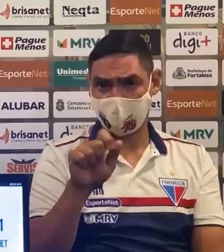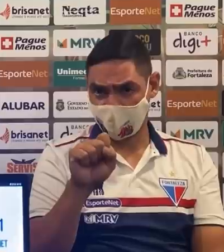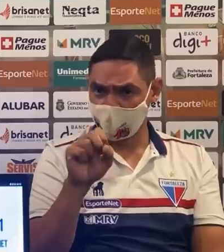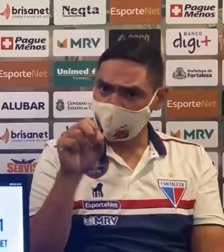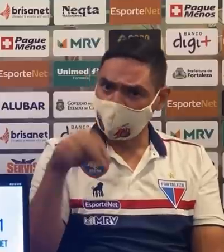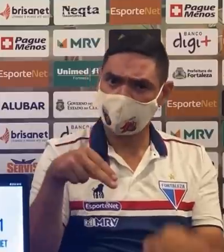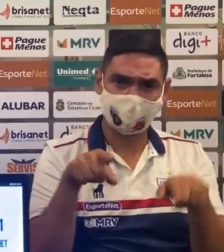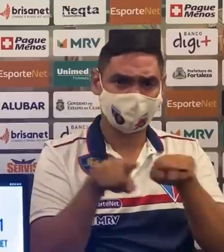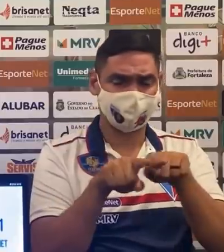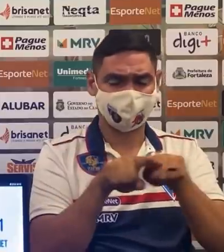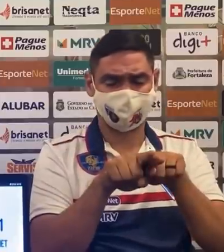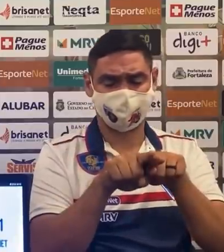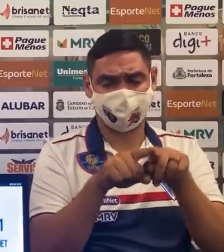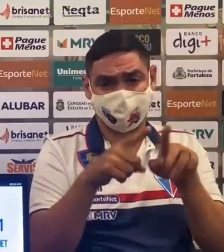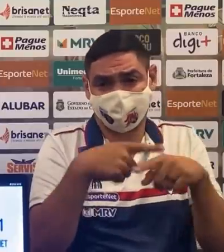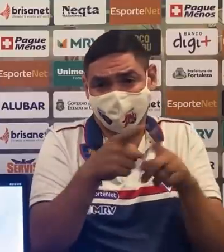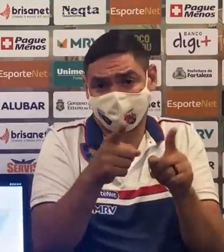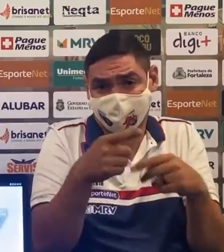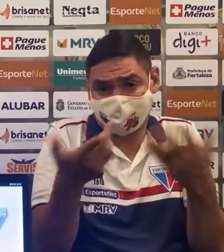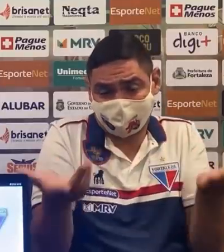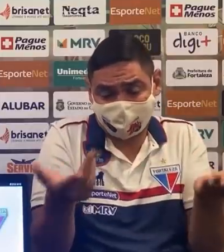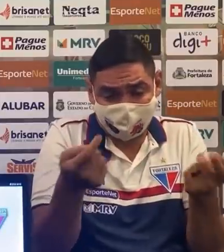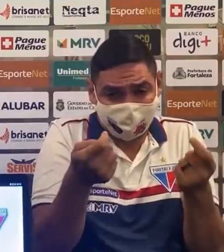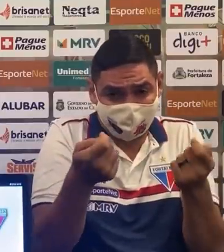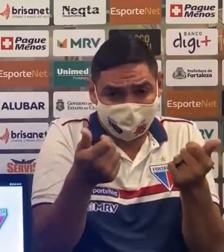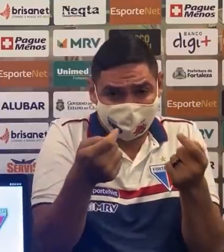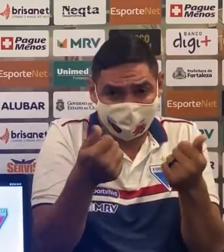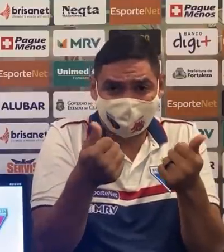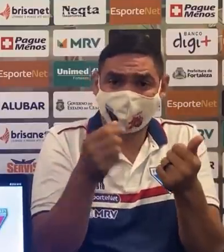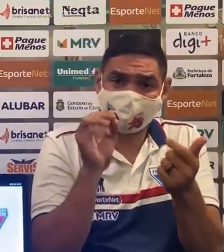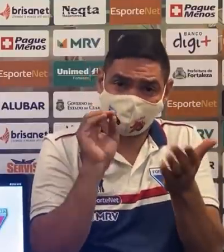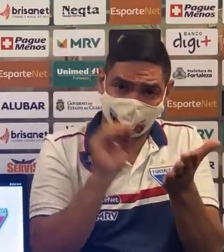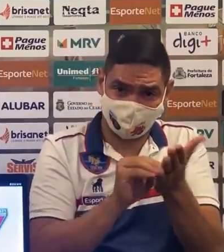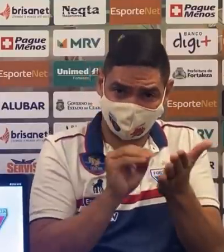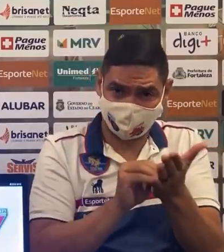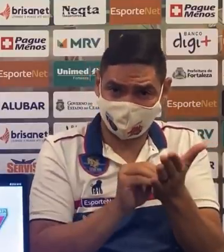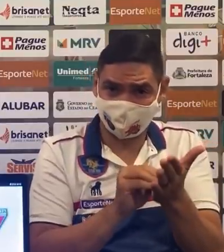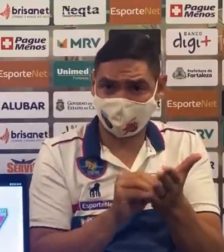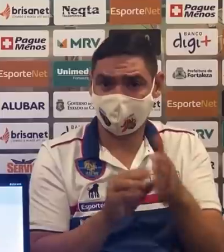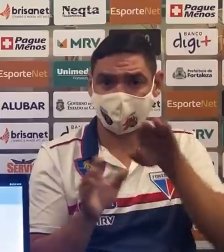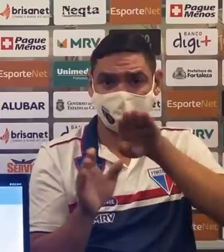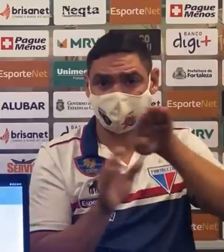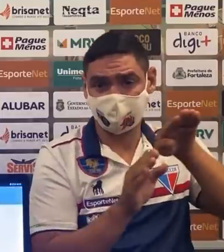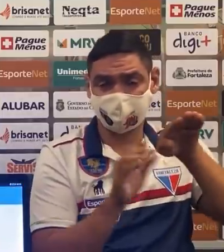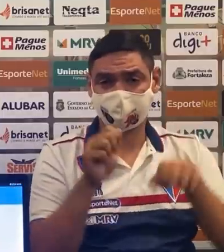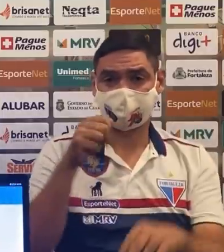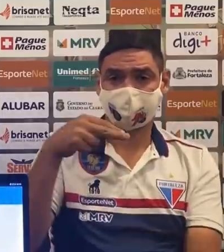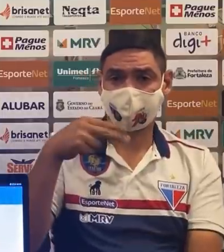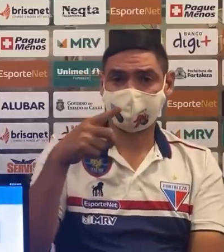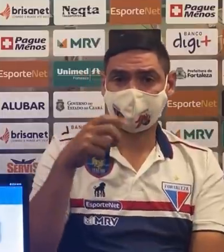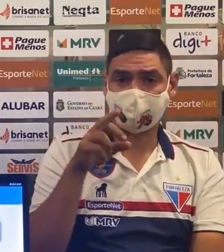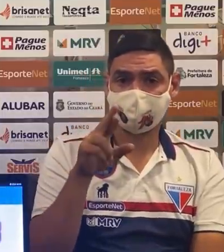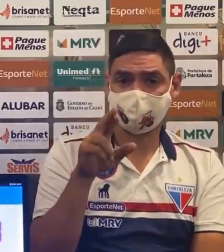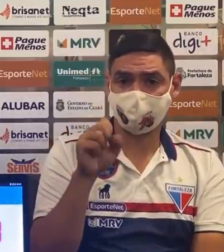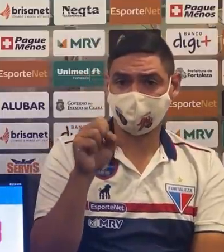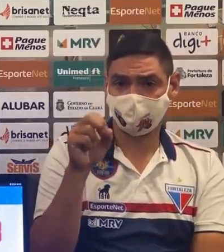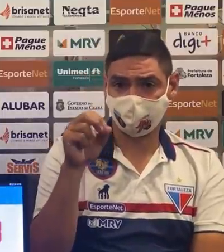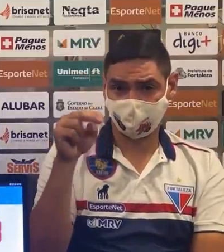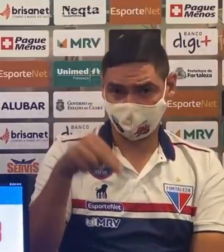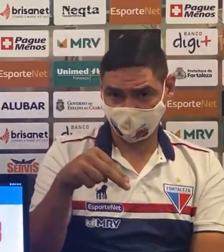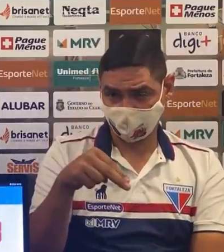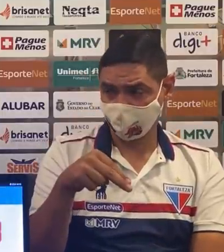finalizar, mas muito pouco para a nossa necessidade. Perfeito. Anderson Azevedo, do Futebolês, professor